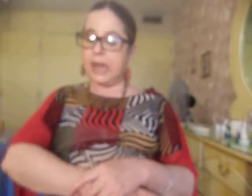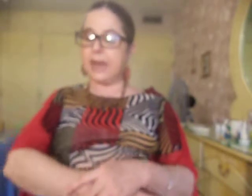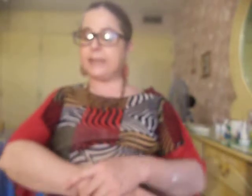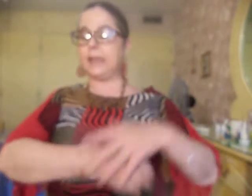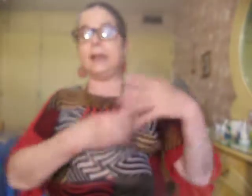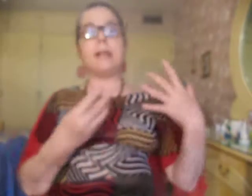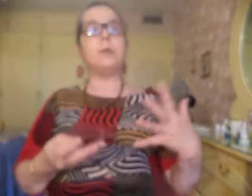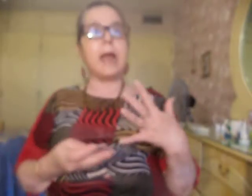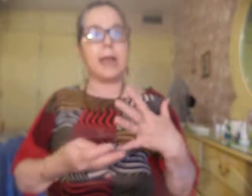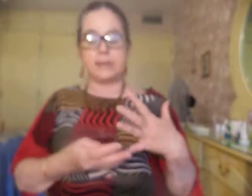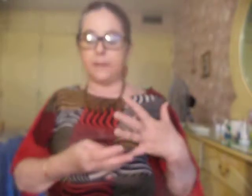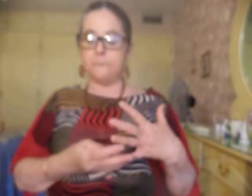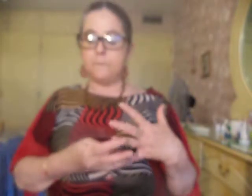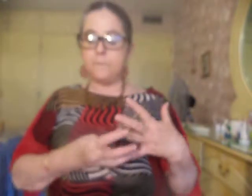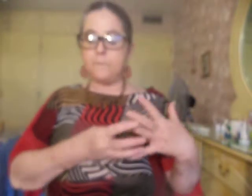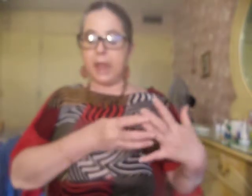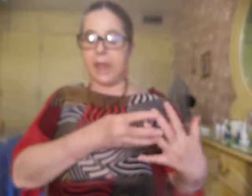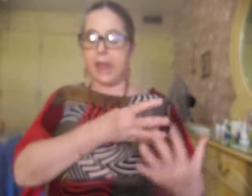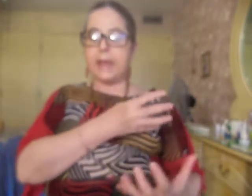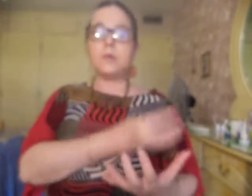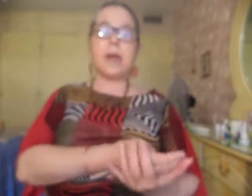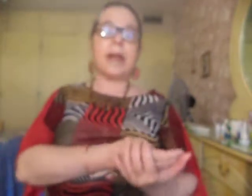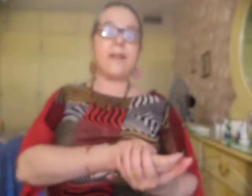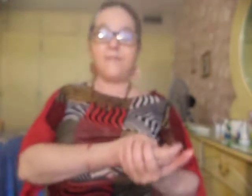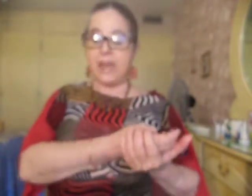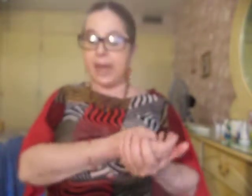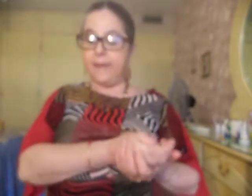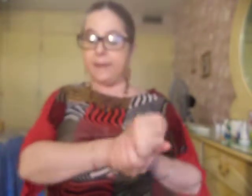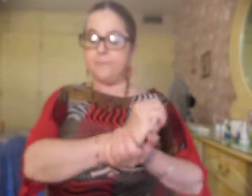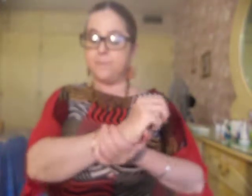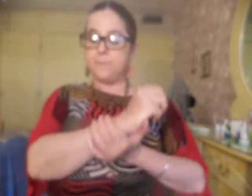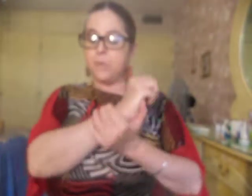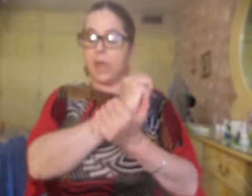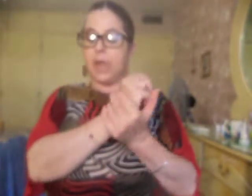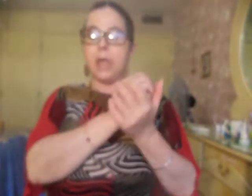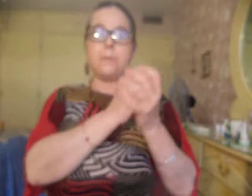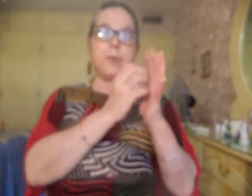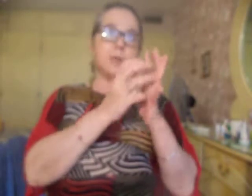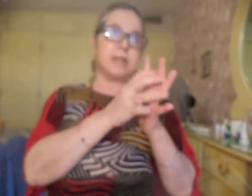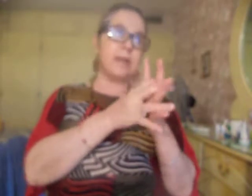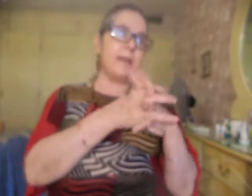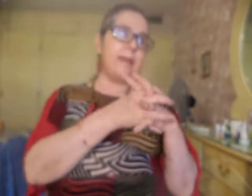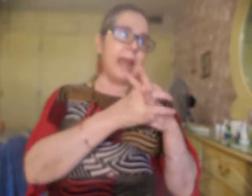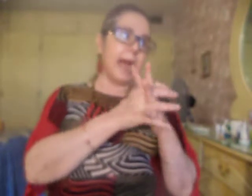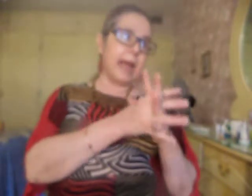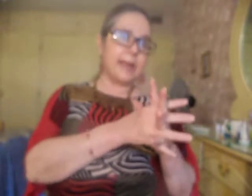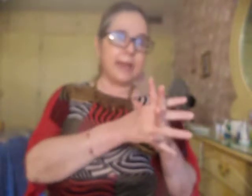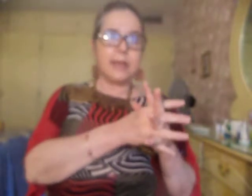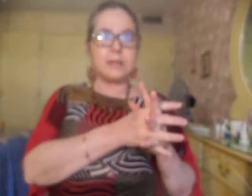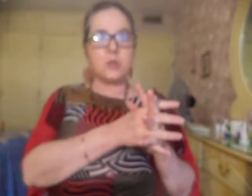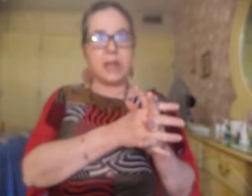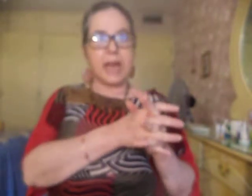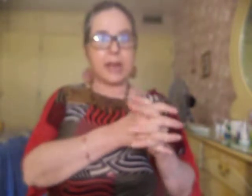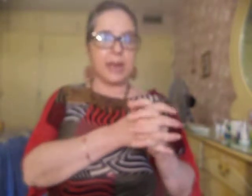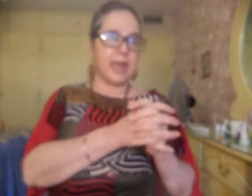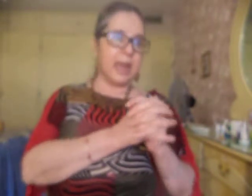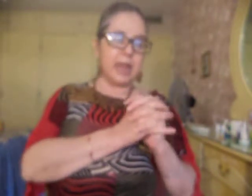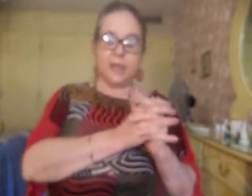azúcares naturales. El azúcar refinada procede de la caña de azúcar y de